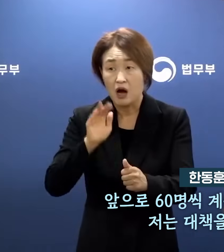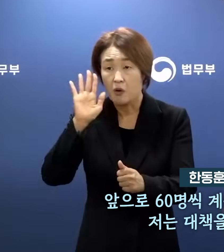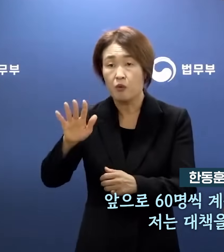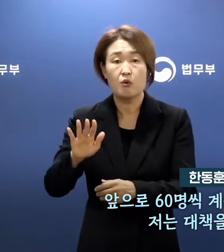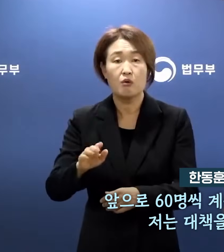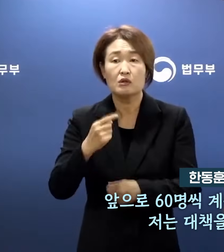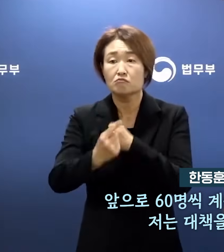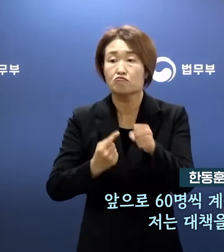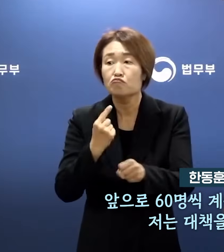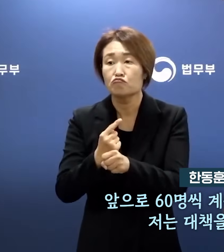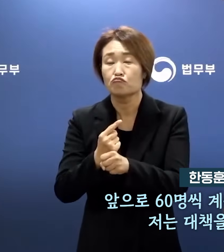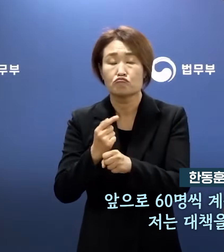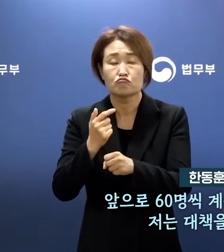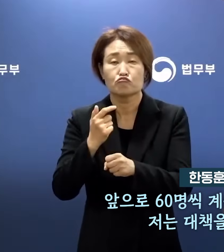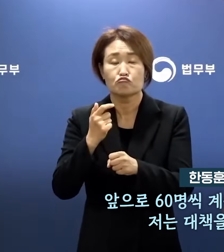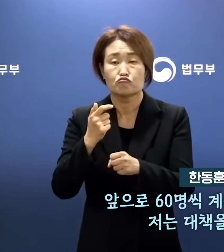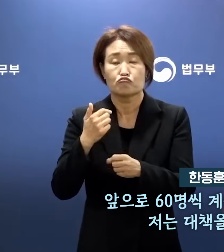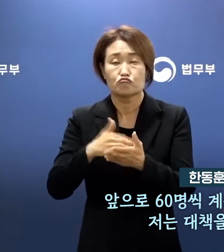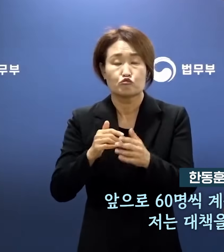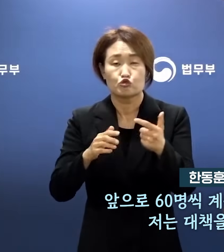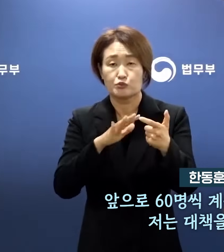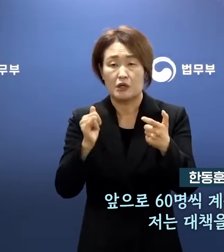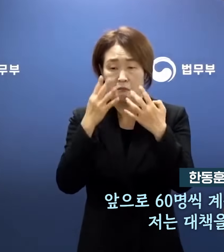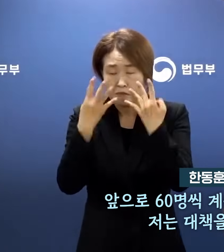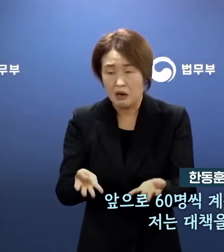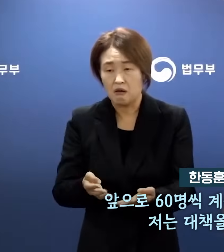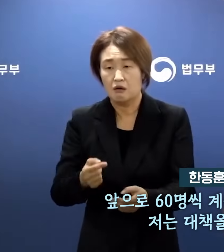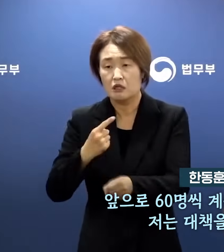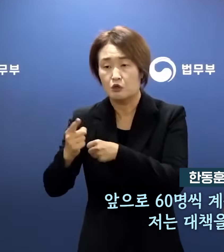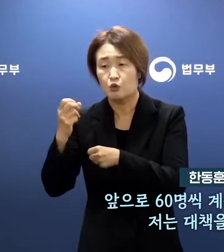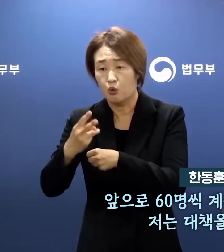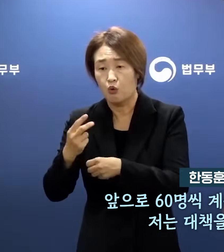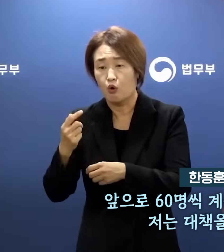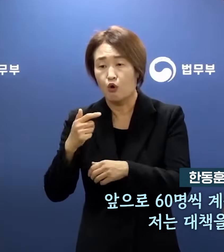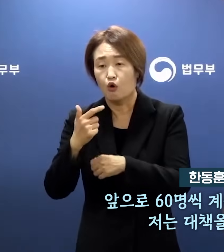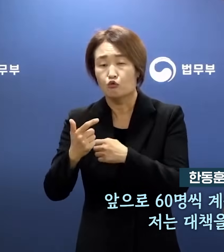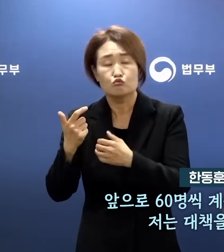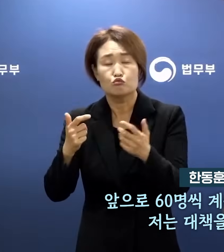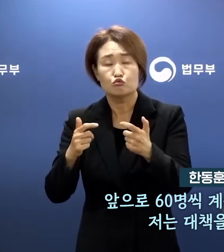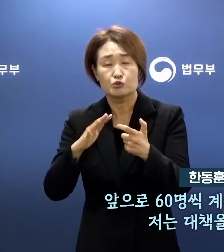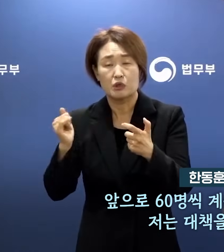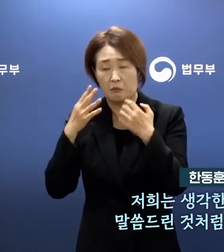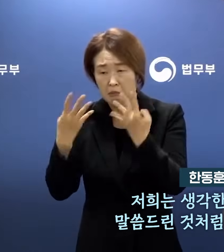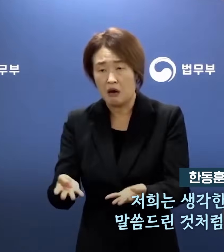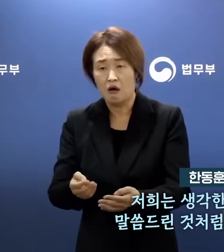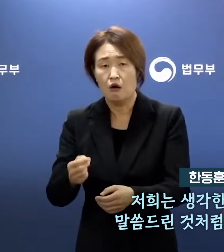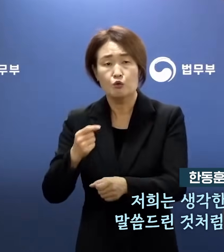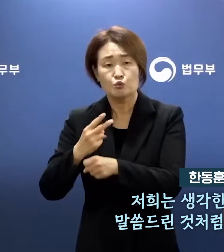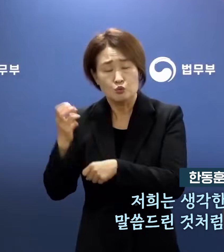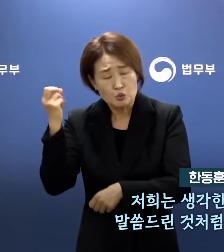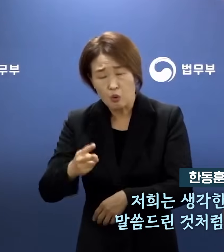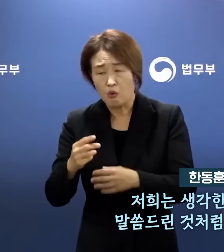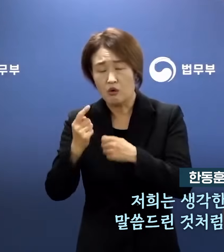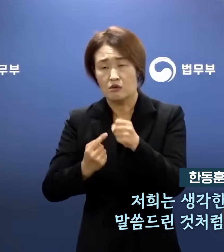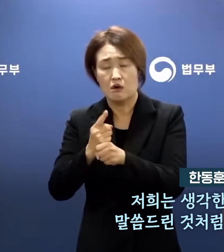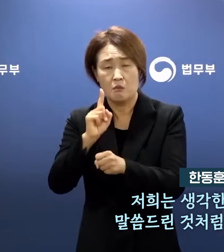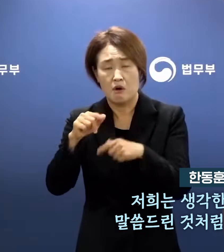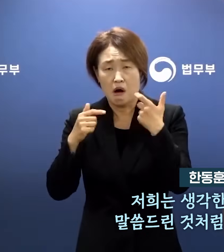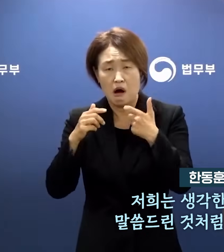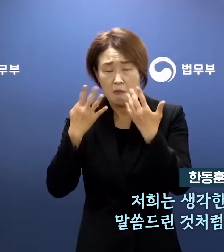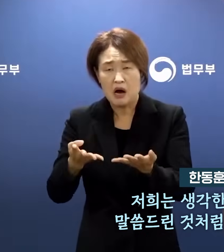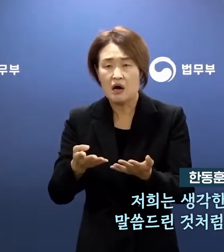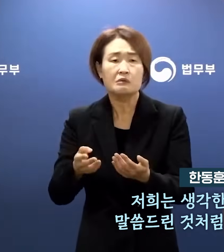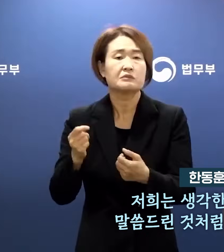60명씩 계속 이 예정되어 있는 이런 걸 분석한다면 저는 대책을 내놓아야 한다고 저희는 생각한 것이고 그